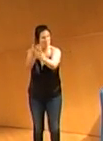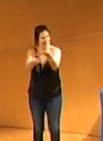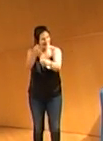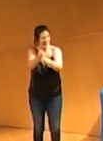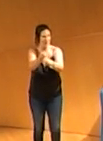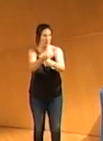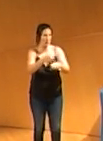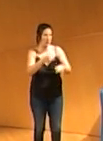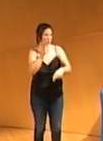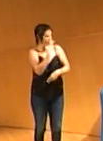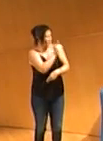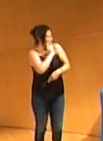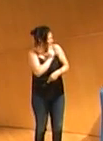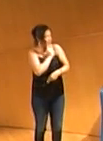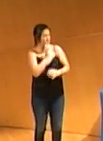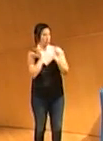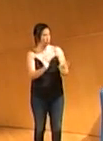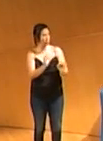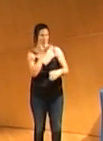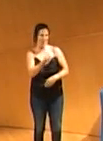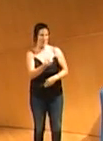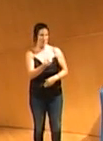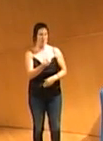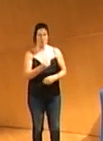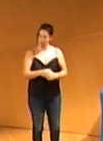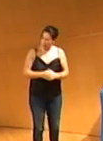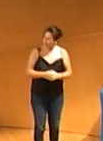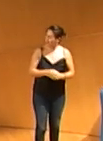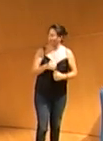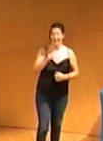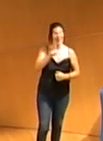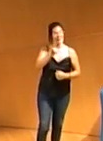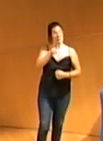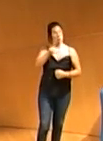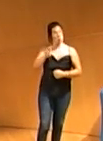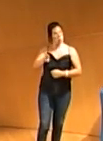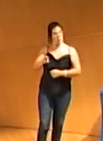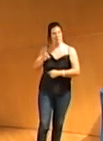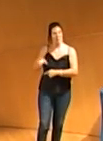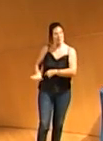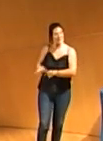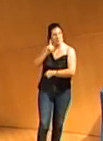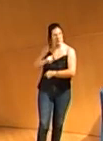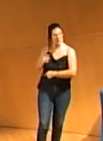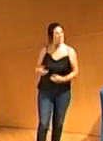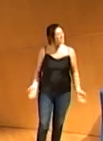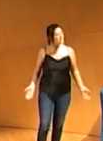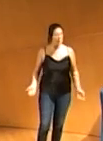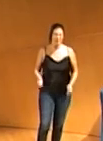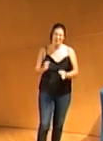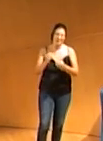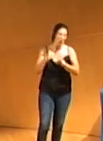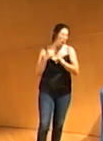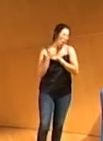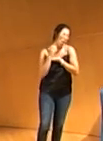fille. Moi, Lou, elle m'a, là j'en pleure presque, mais vous voyez, elle m'a engueulée en disant, mais enfin, regarde comme on est beaucoup. Ça veut